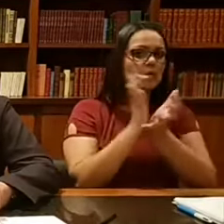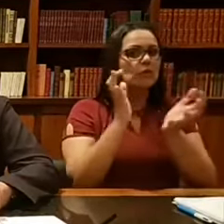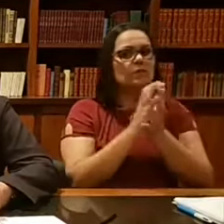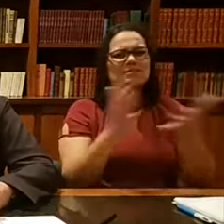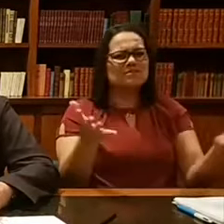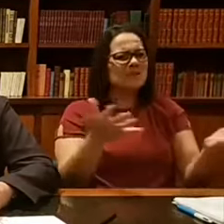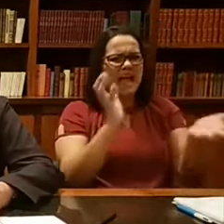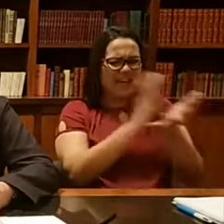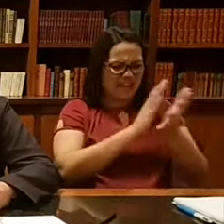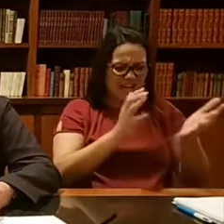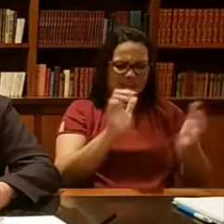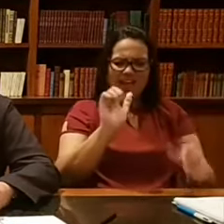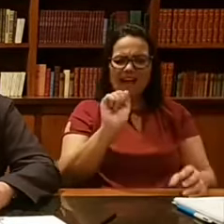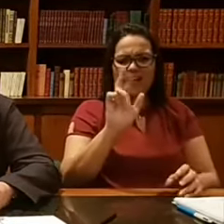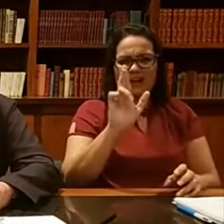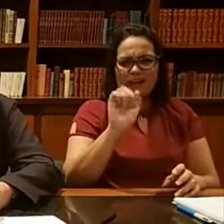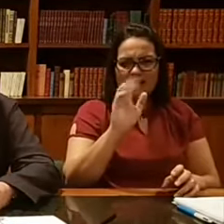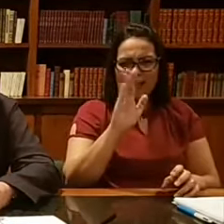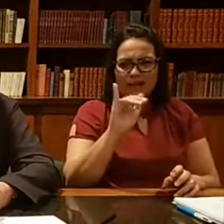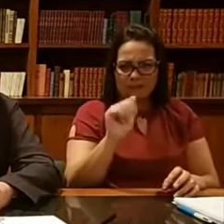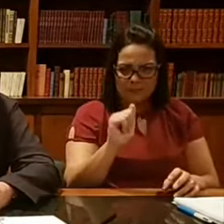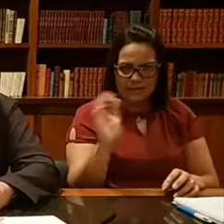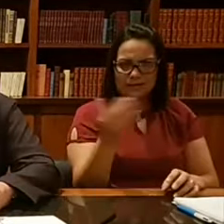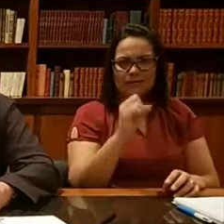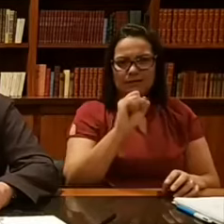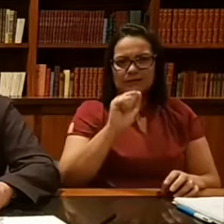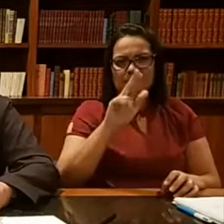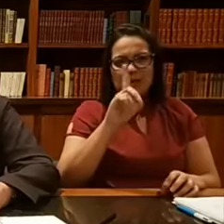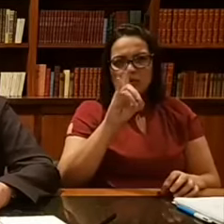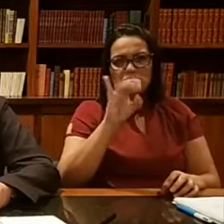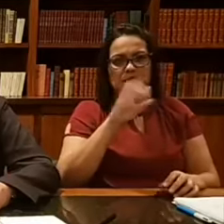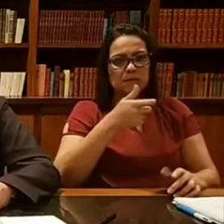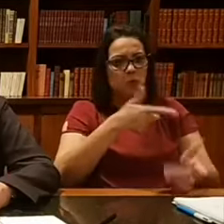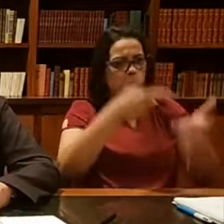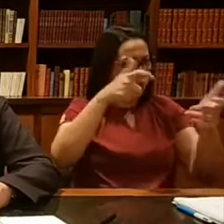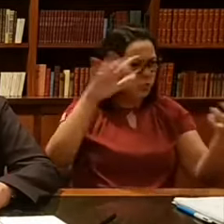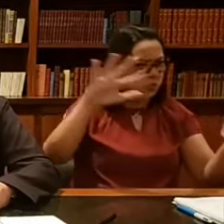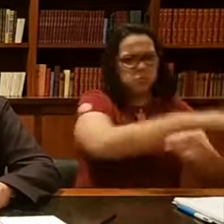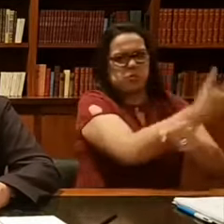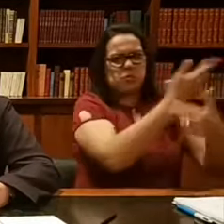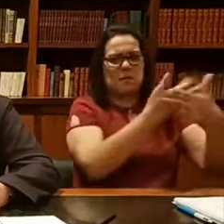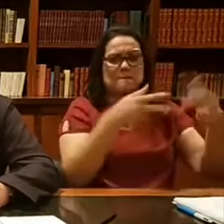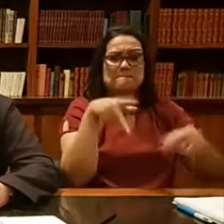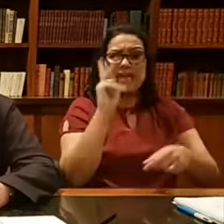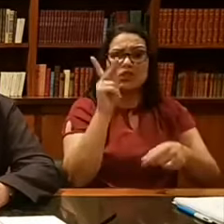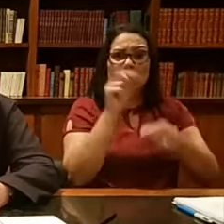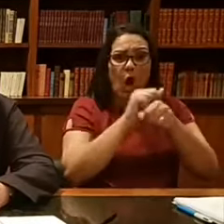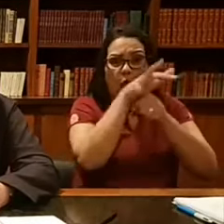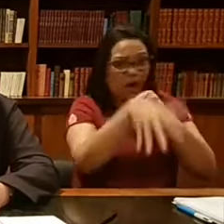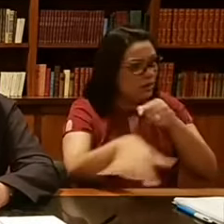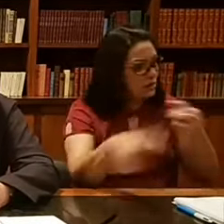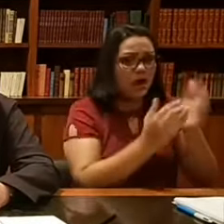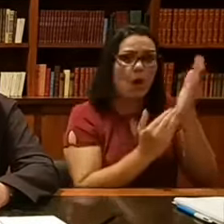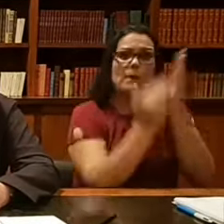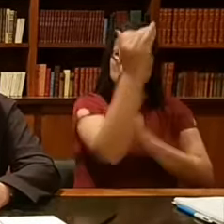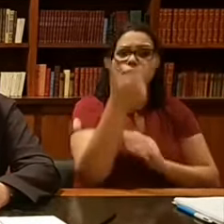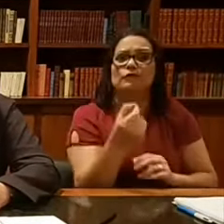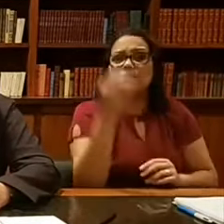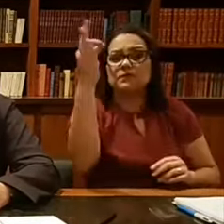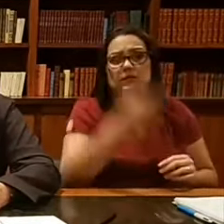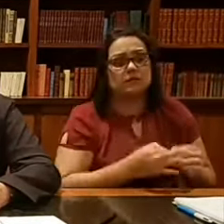qualquer ataque terrorista, né? Esse ataque fez subir até 20% o preço do petróleo. O preço da Petrobras resolveu segurar o